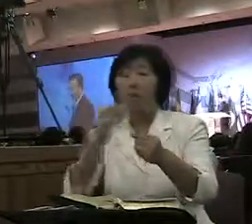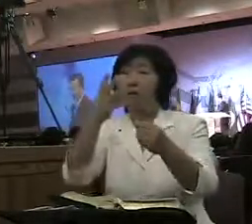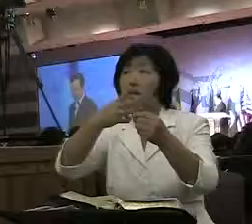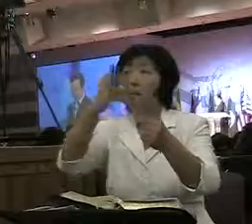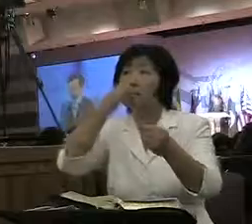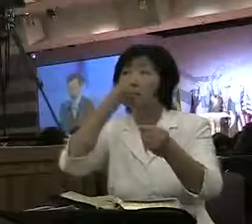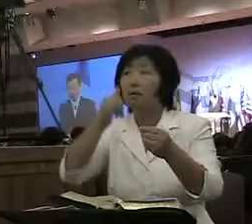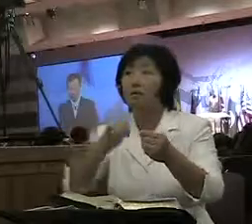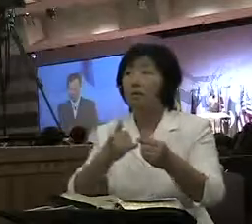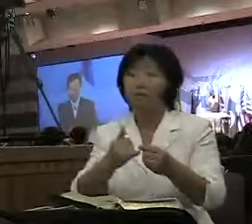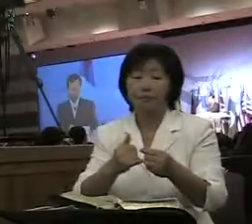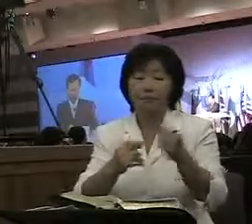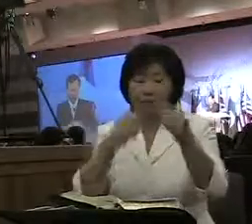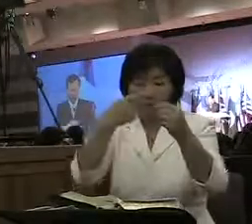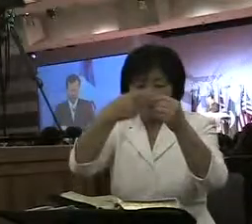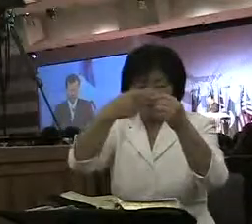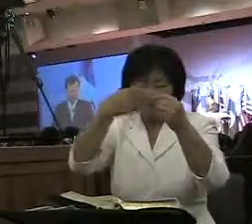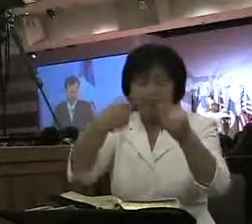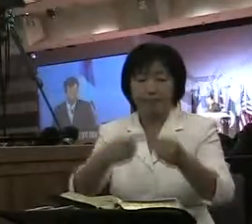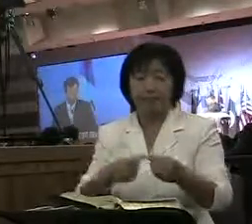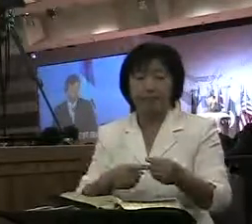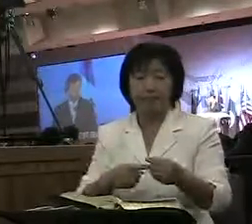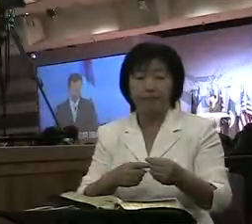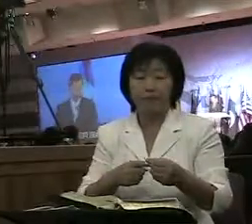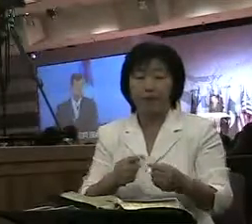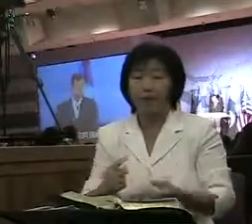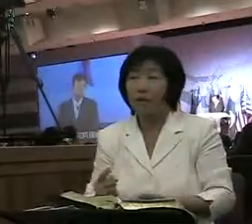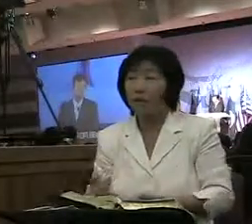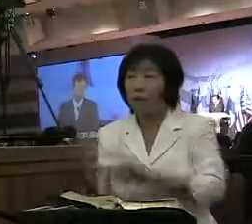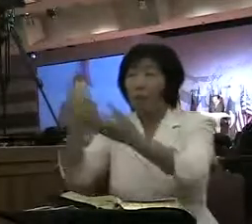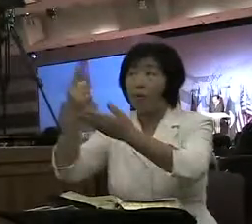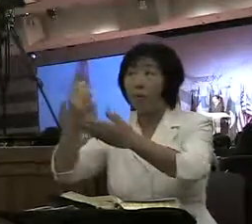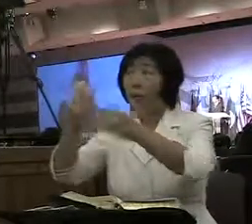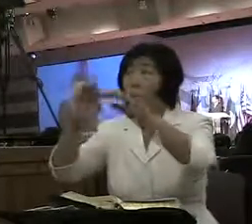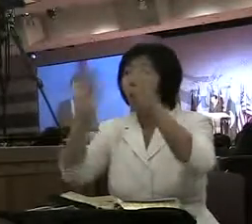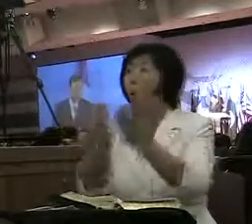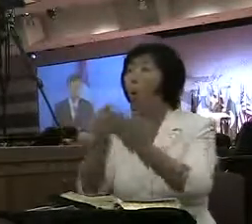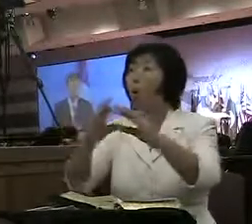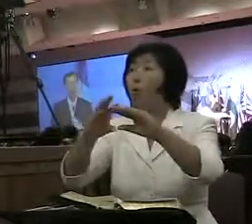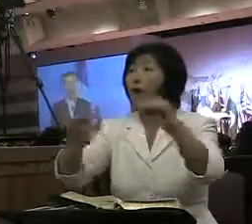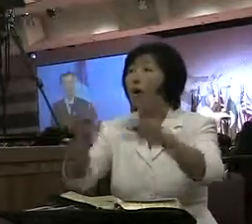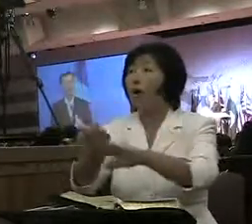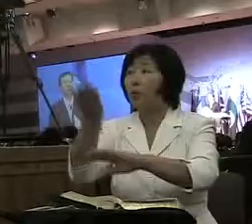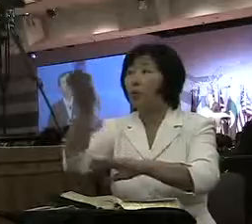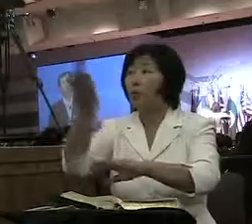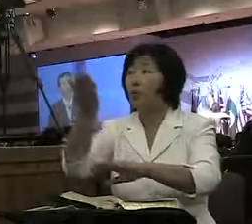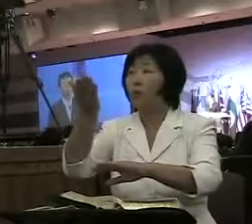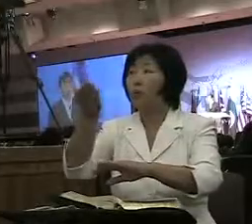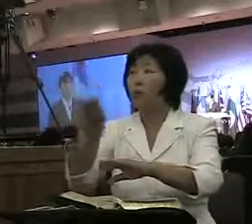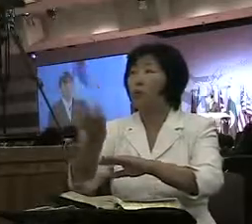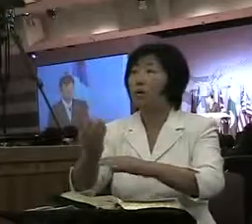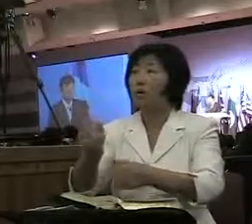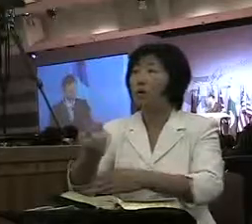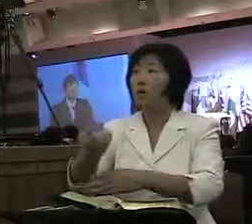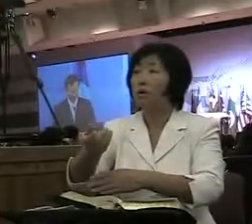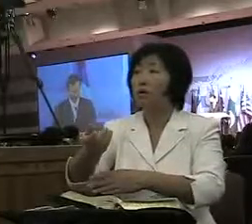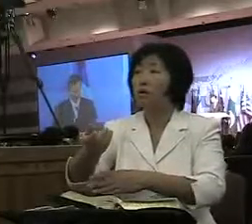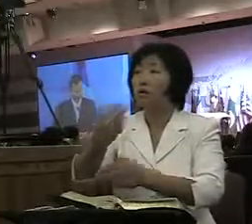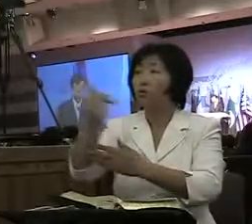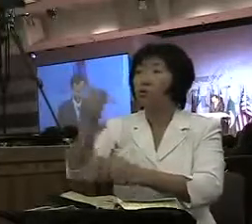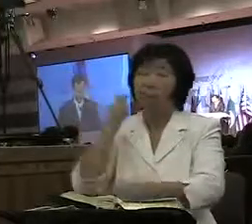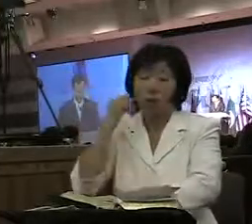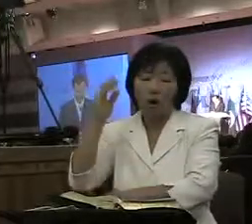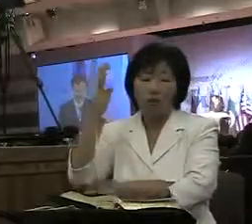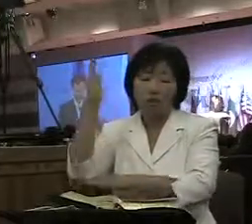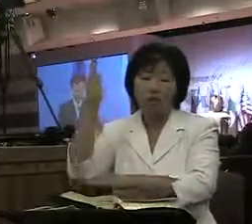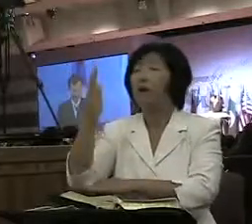있습니다. 첫째로 그것은 높이, 온 땅 위에 높이 들려있는 주의 영광입니다.